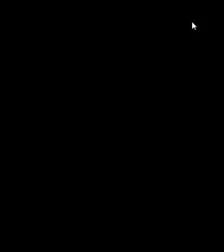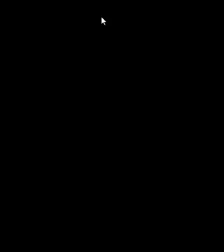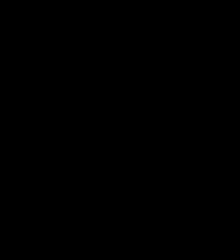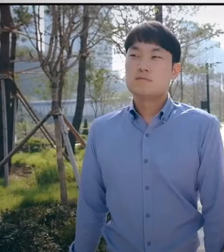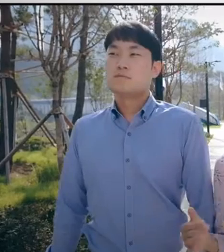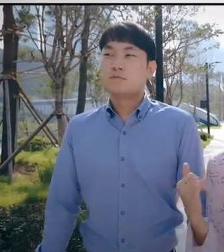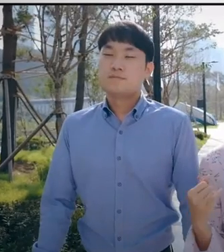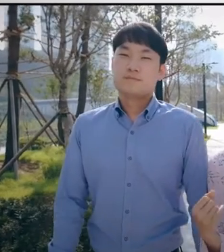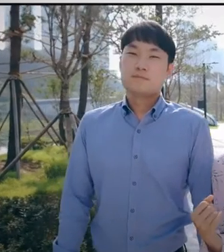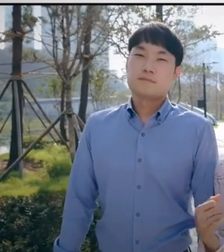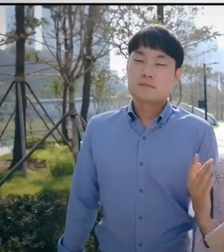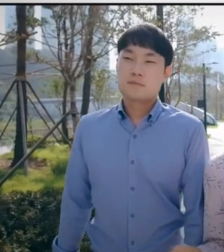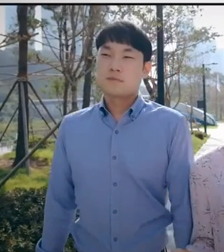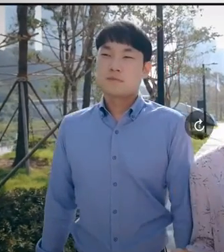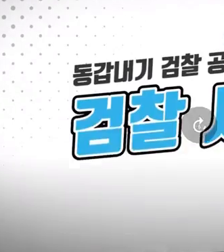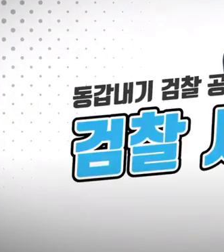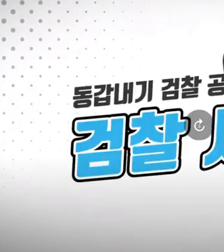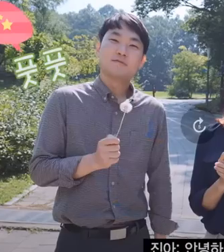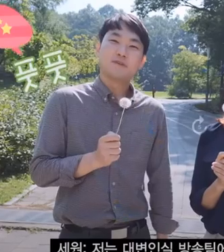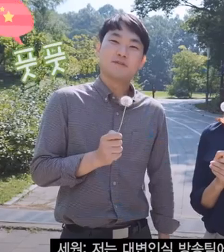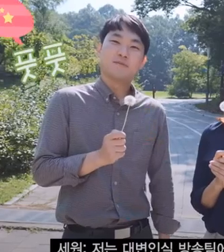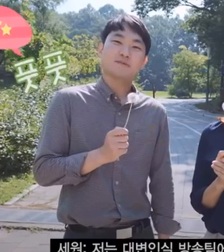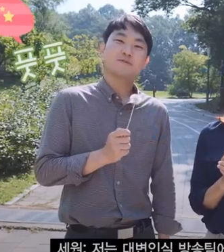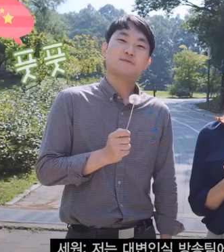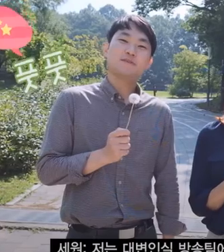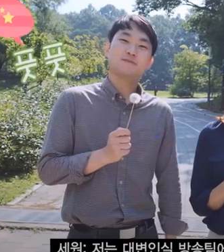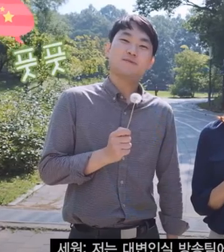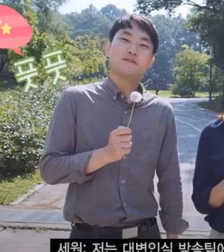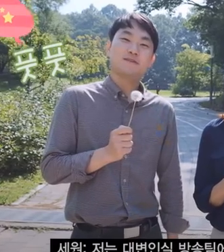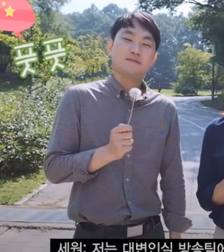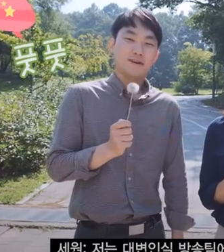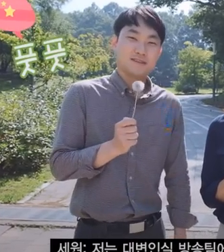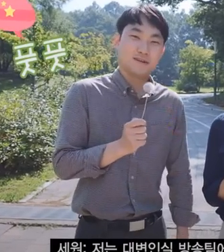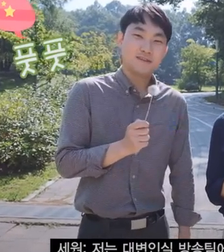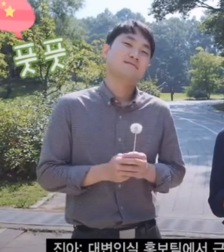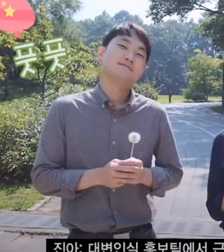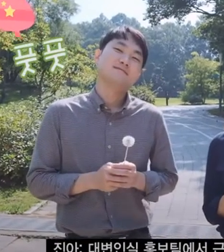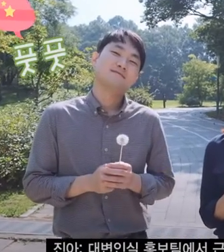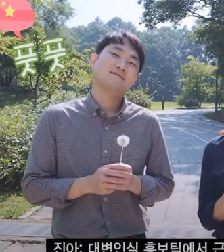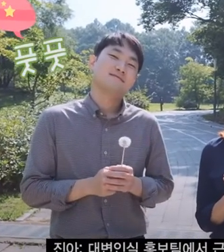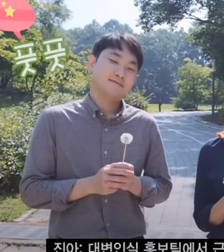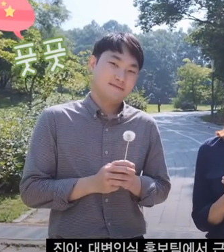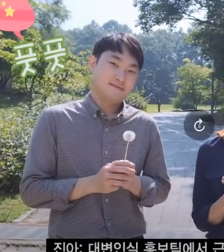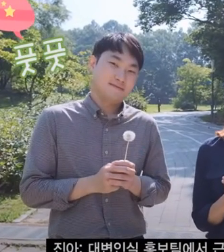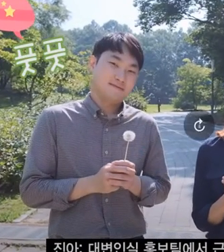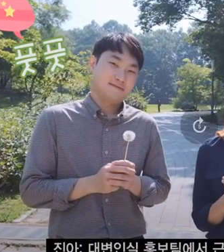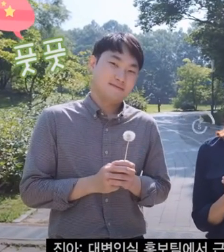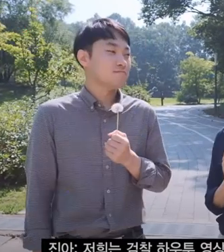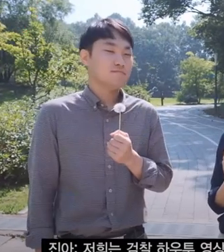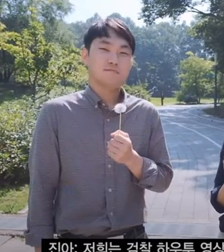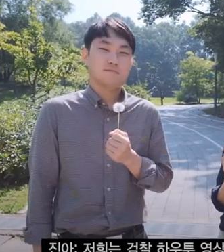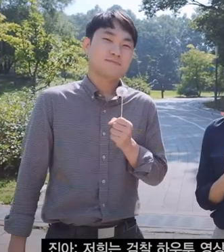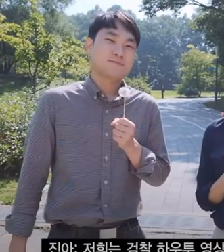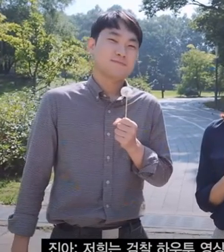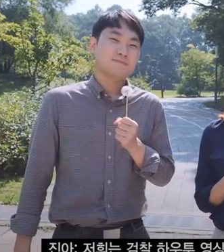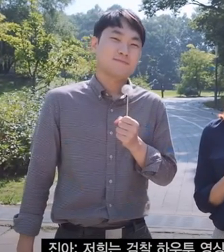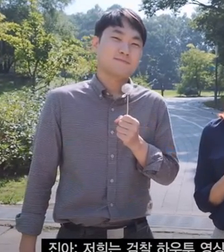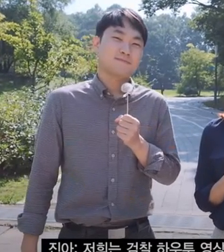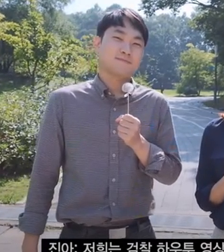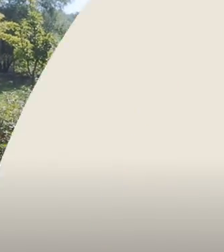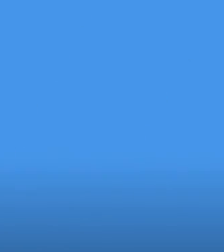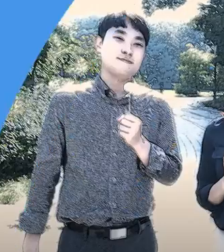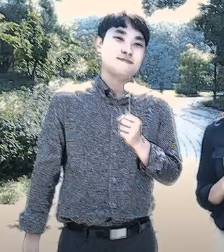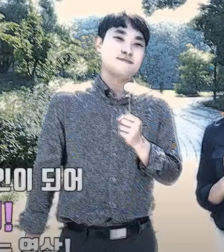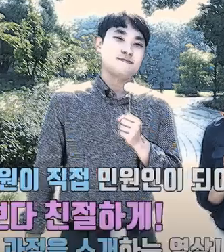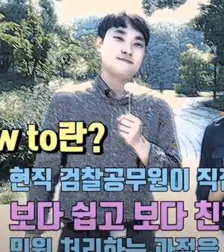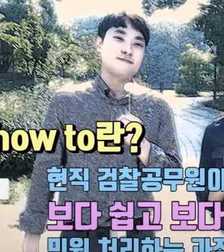예, 열람 등산 방법. 저는 방송팀에서 근무하고 있는 박세원. 대변인실 홍보팀에 있는데요. 한마디로